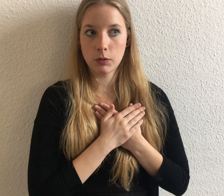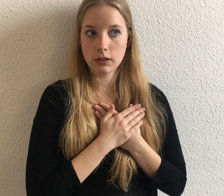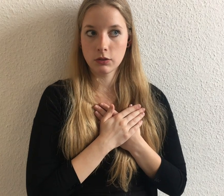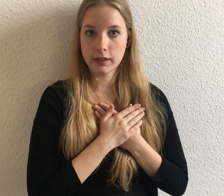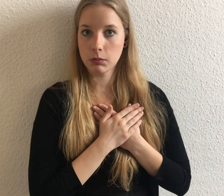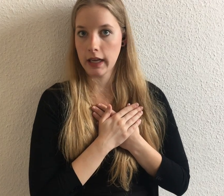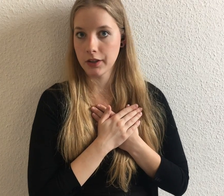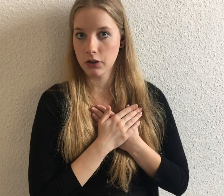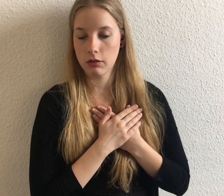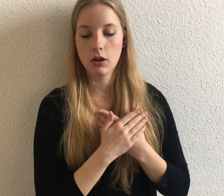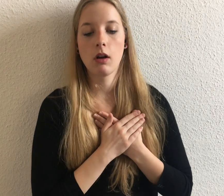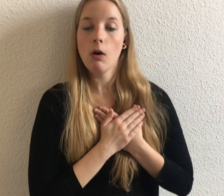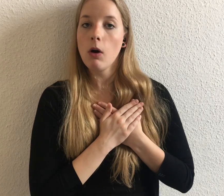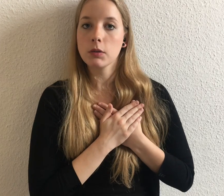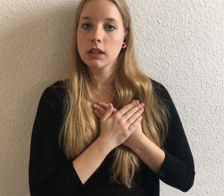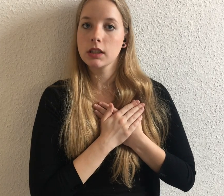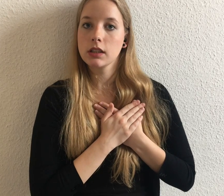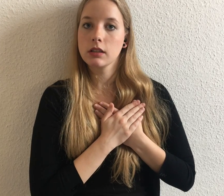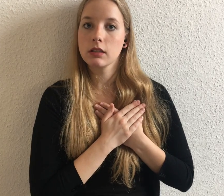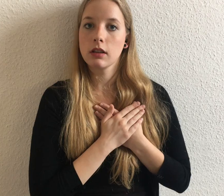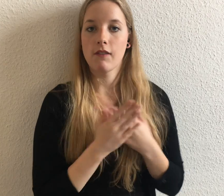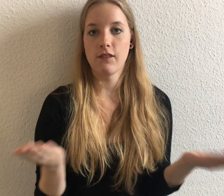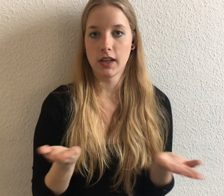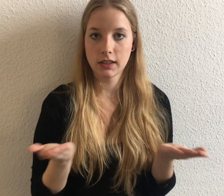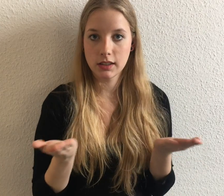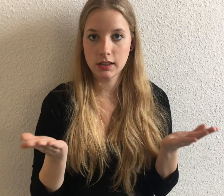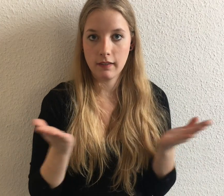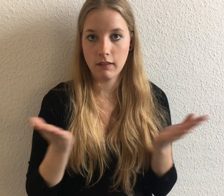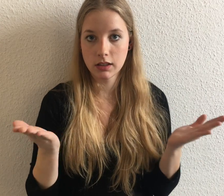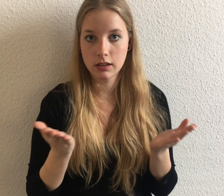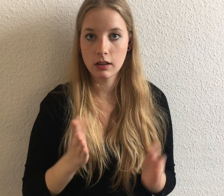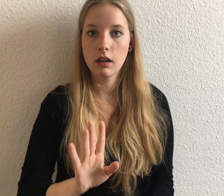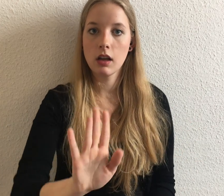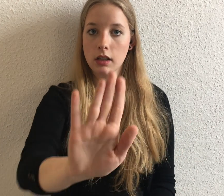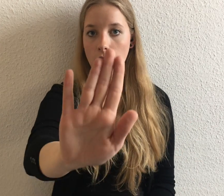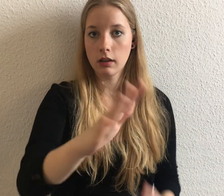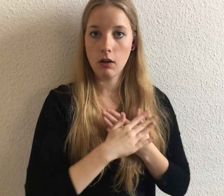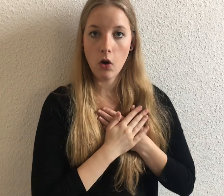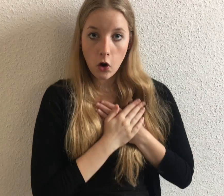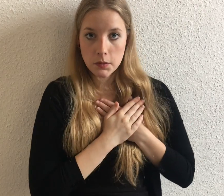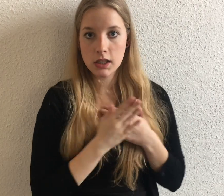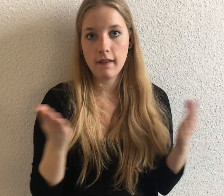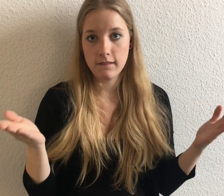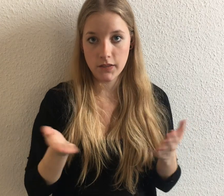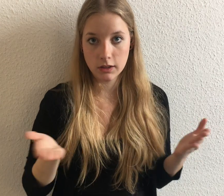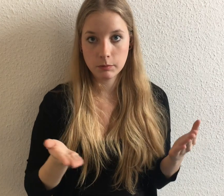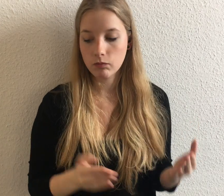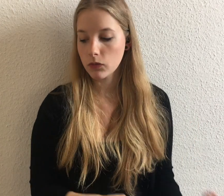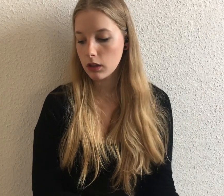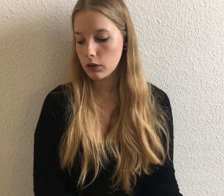machst irgendwas mit Leidenschaft. Hobbys, was? Was? Deine Hobbys, was? Das